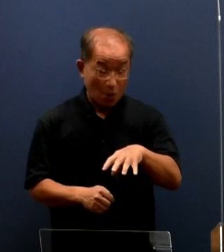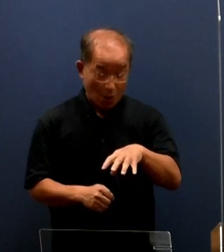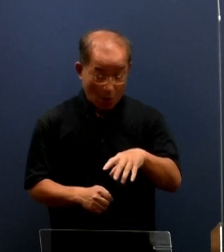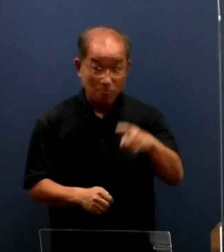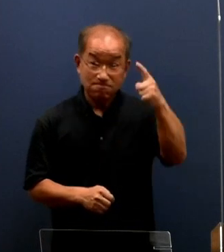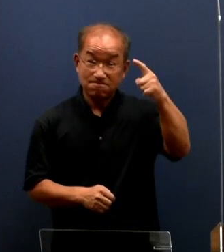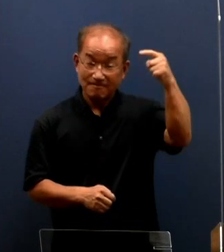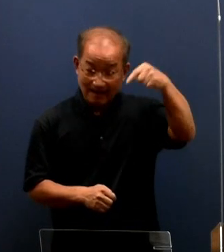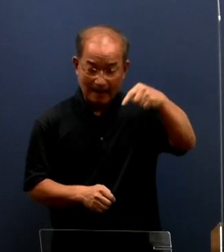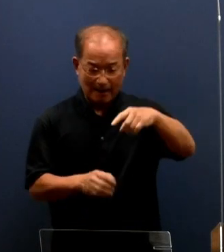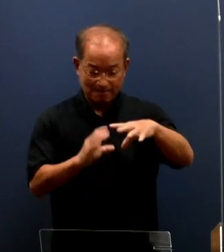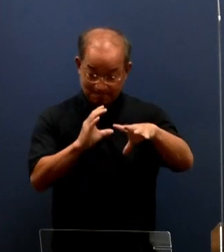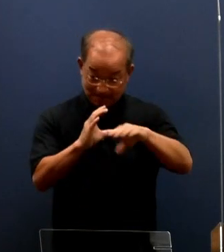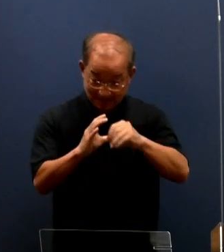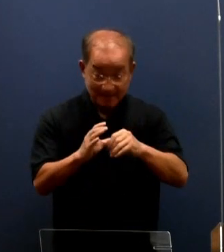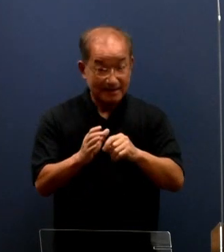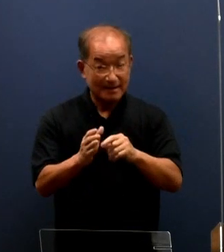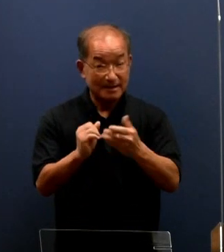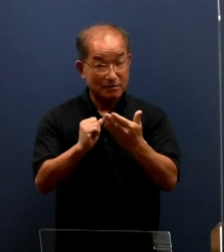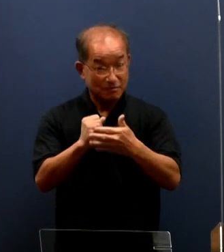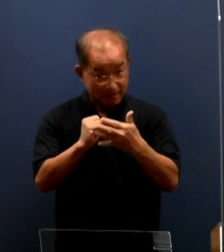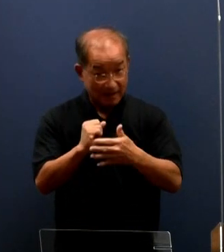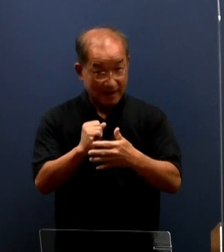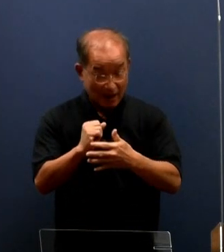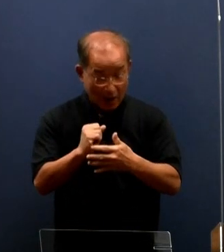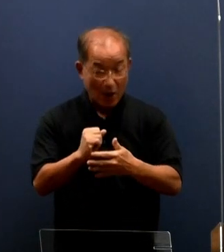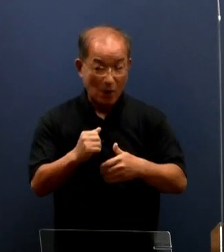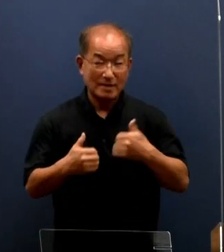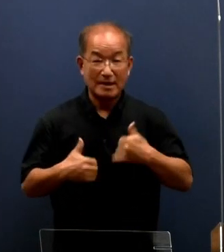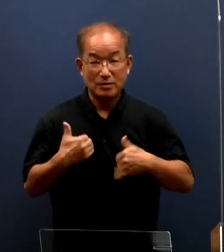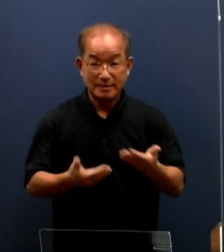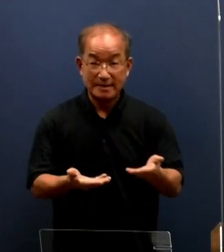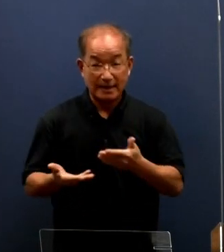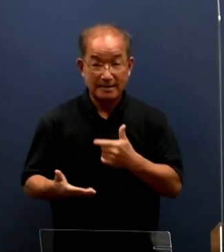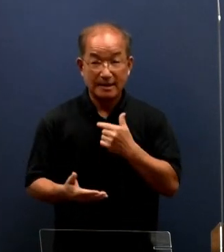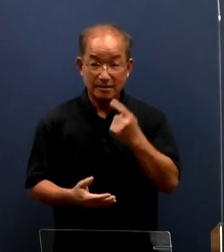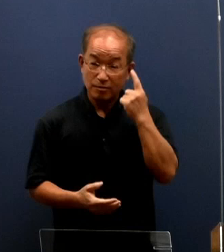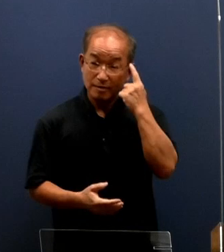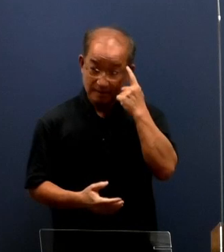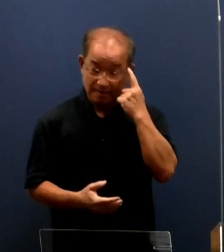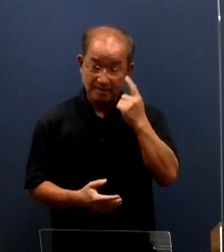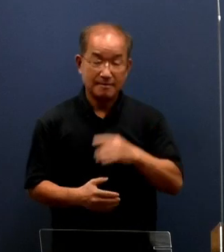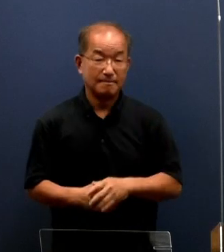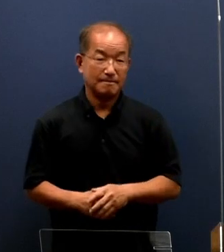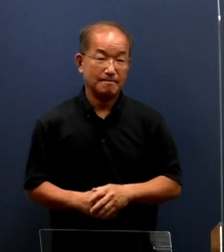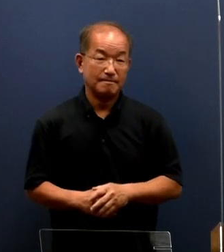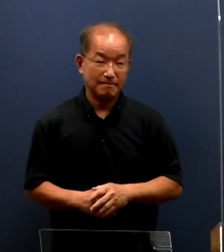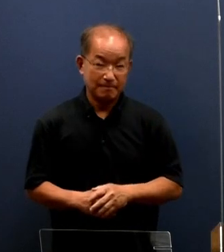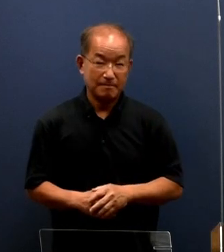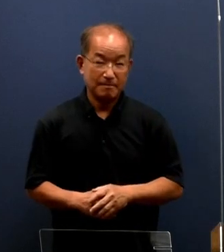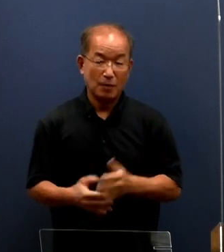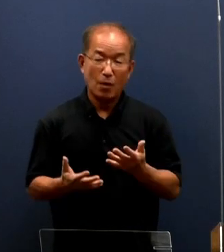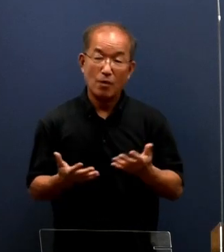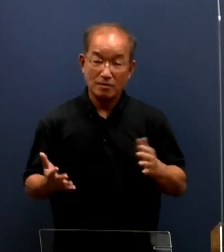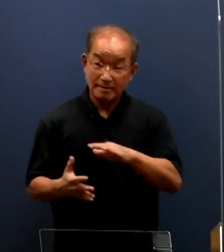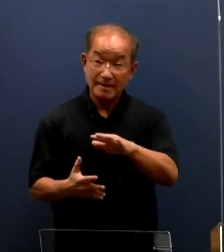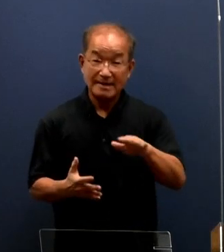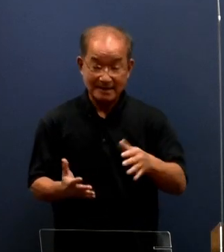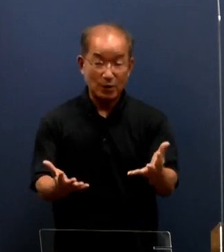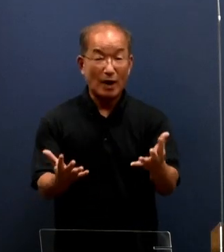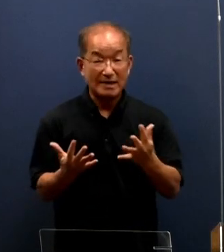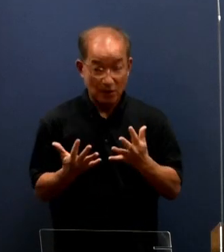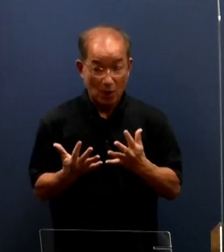た風景、表情をお楽しみいただきたいということで、多くの方々にご来訪いただ